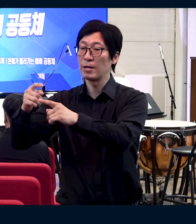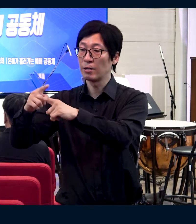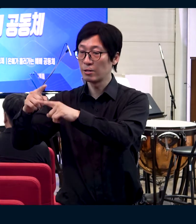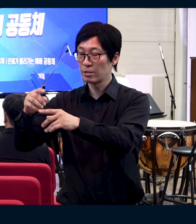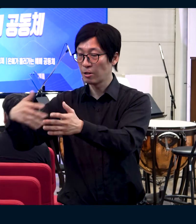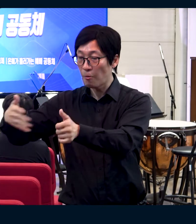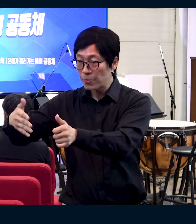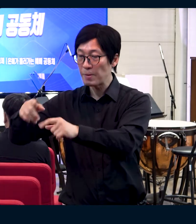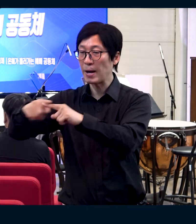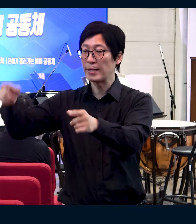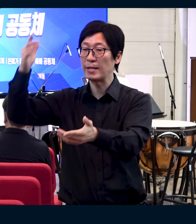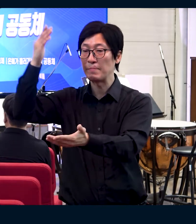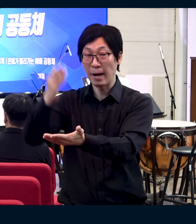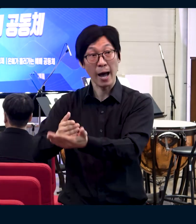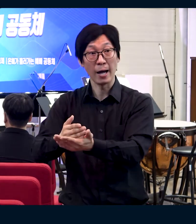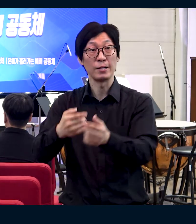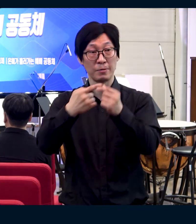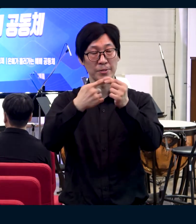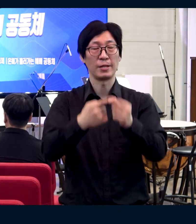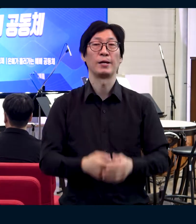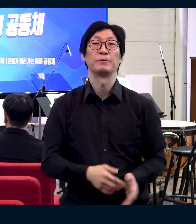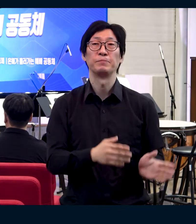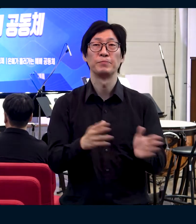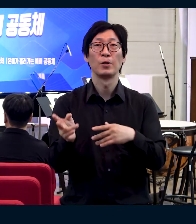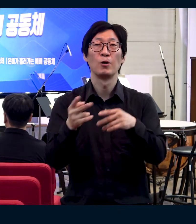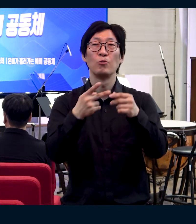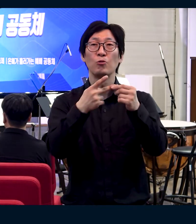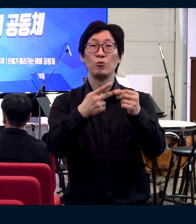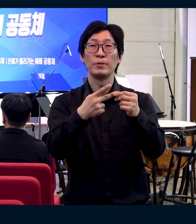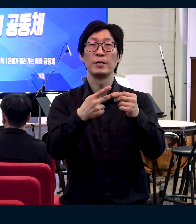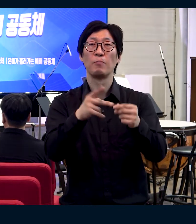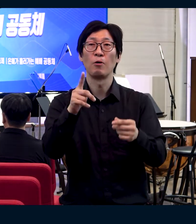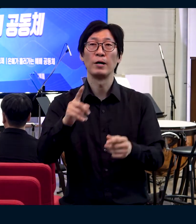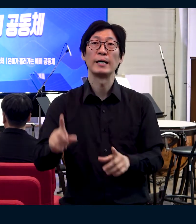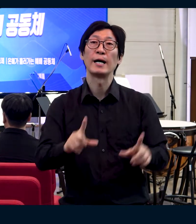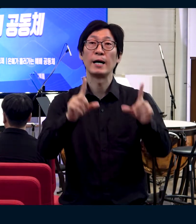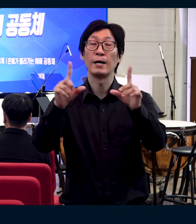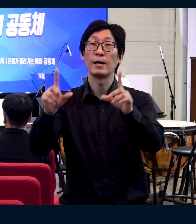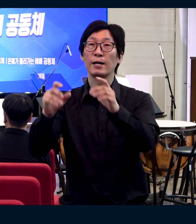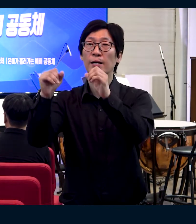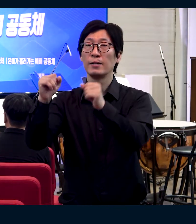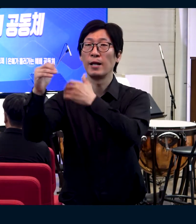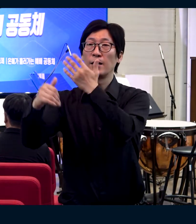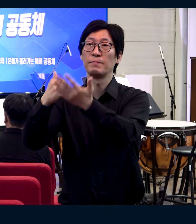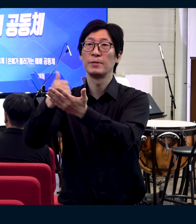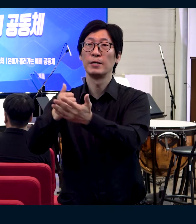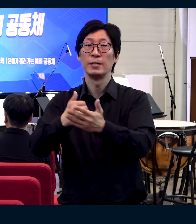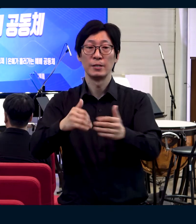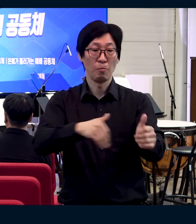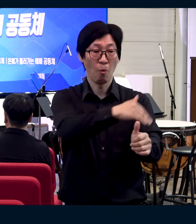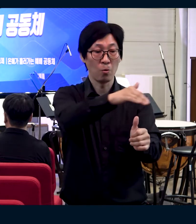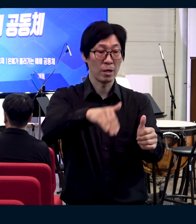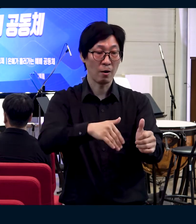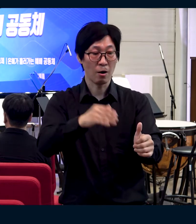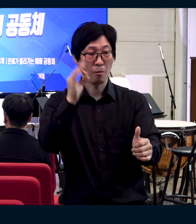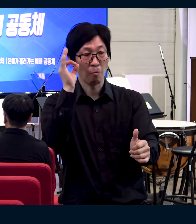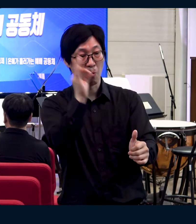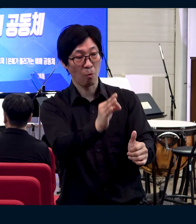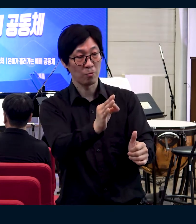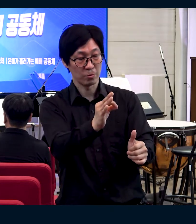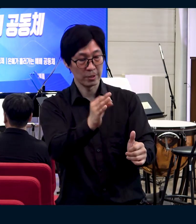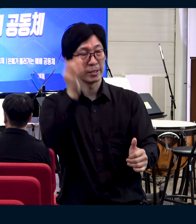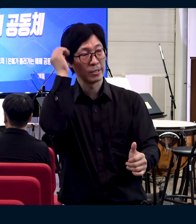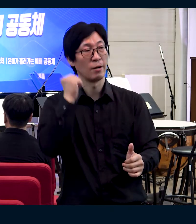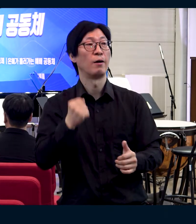섭리를 판단하지 말라 하는 겁니다. 두 번째는 뭐냐? 살아계신 하나님이 이 모든 것을 지켜보고